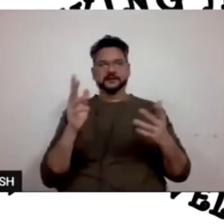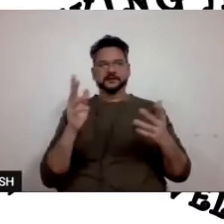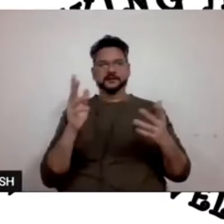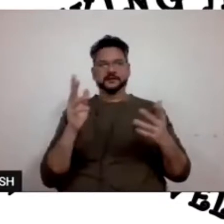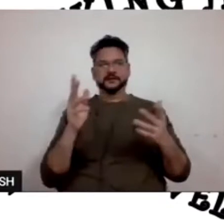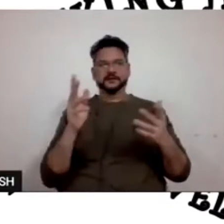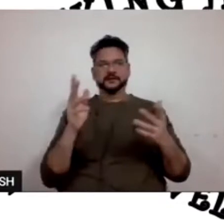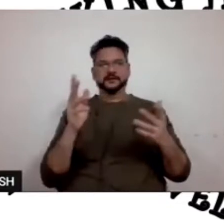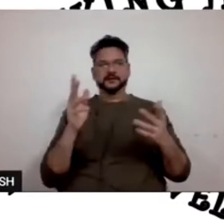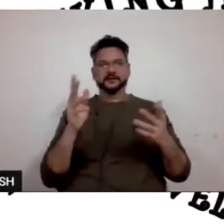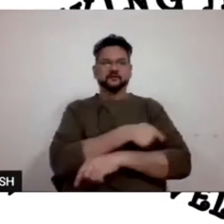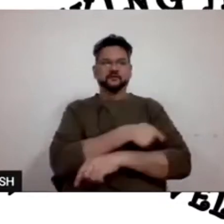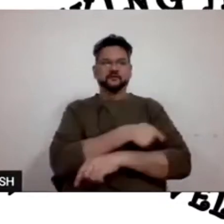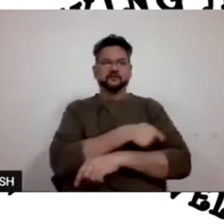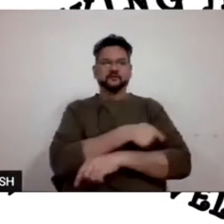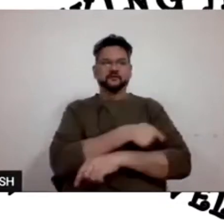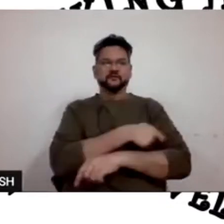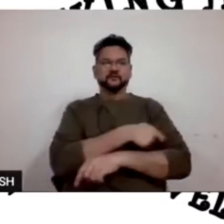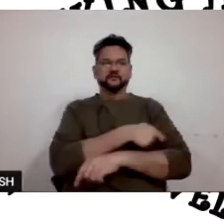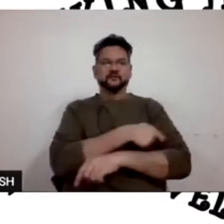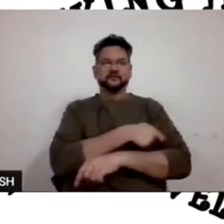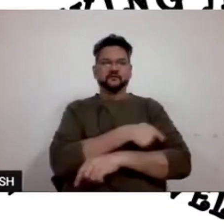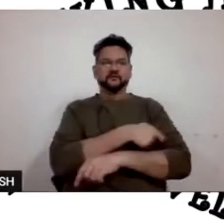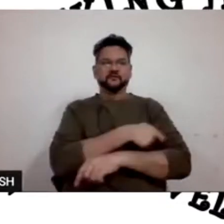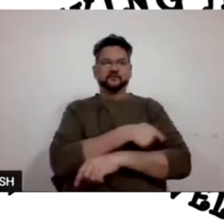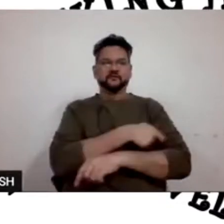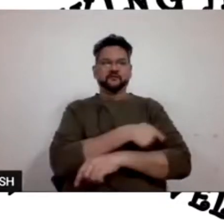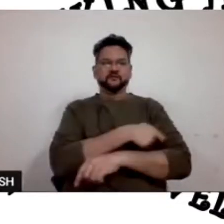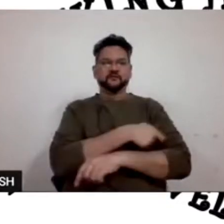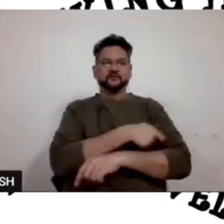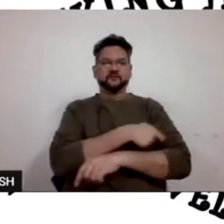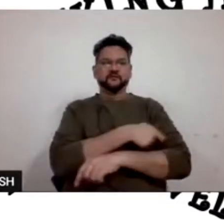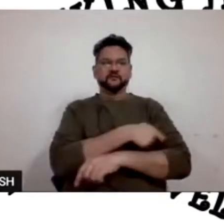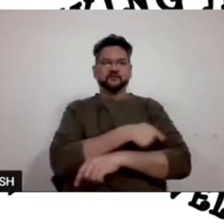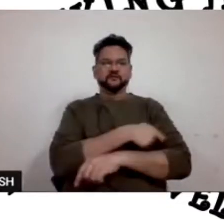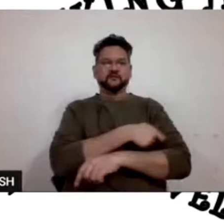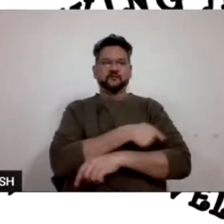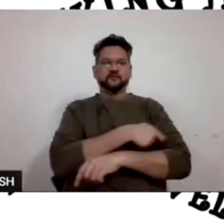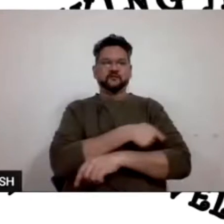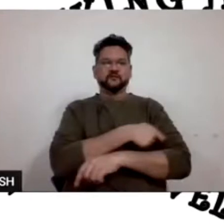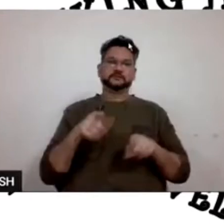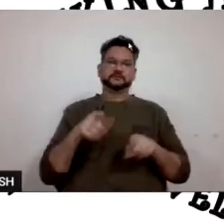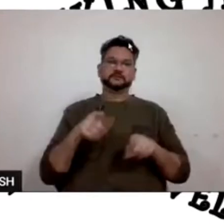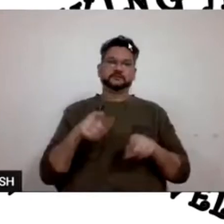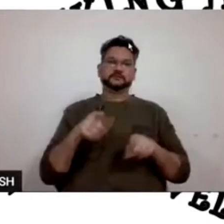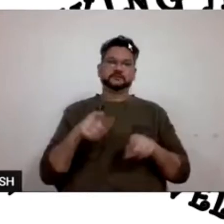जो ऑफिशियल्स हैं जो ऐसा कर रहे हैं, उन्हें उन पर